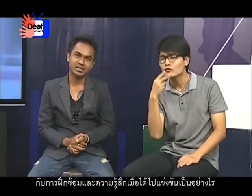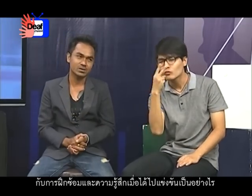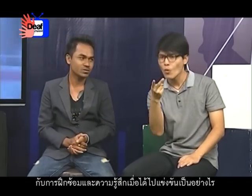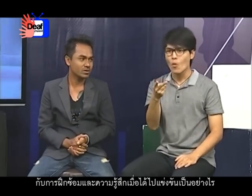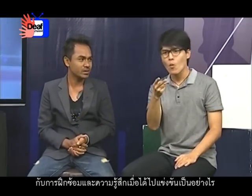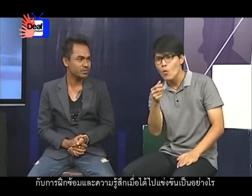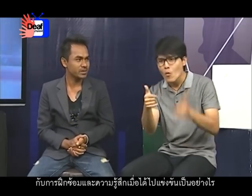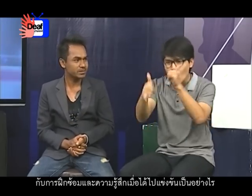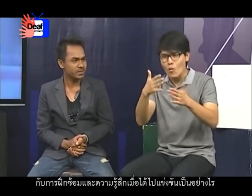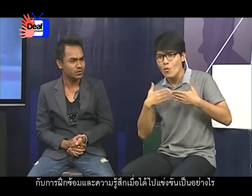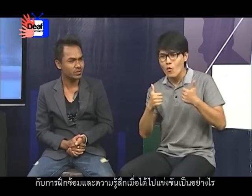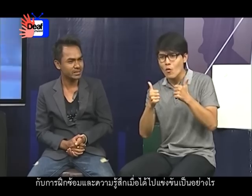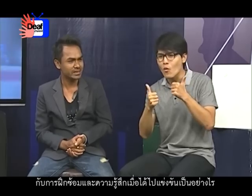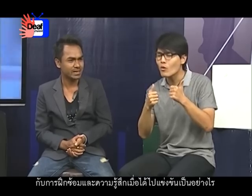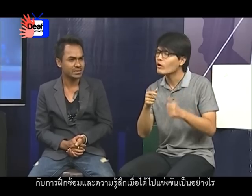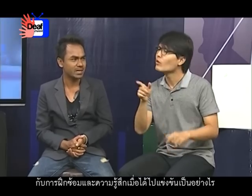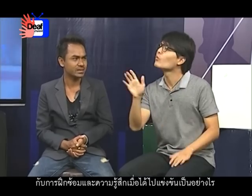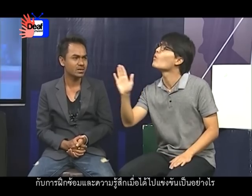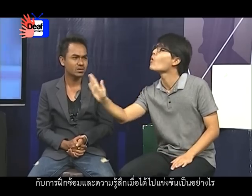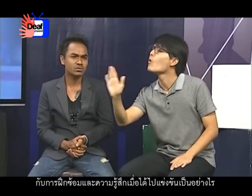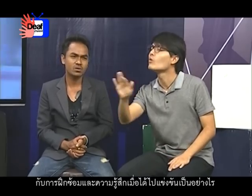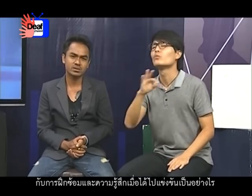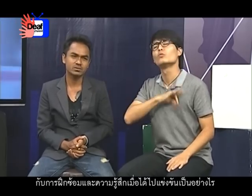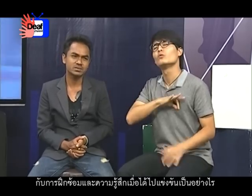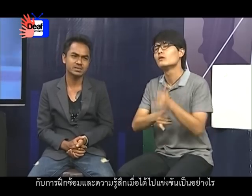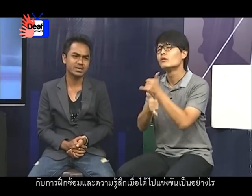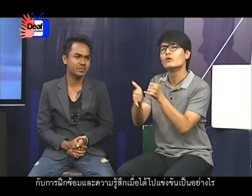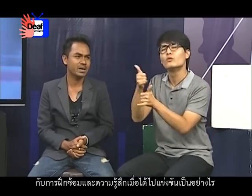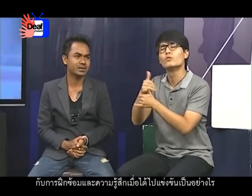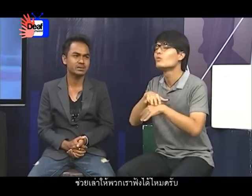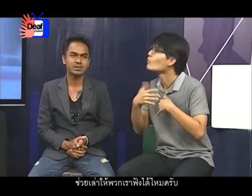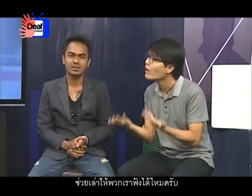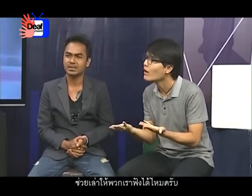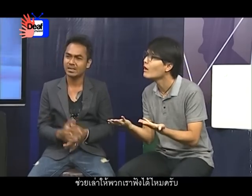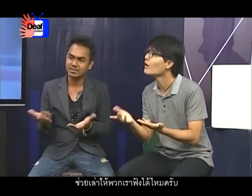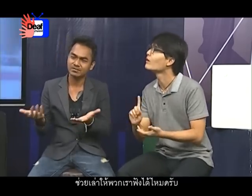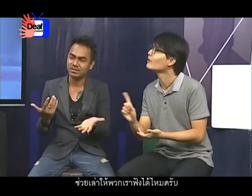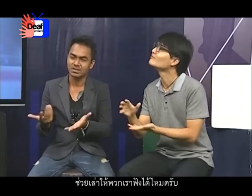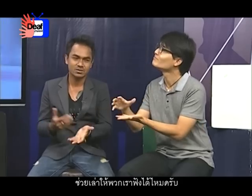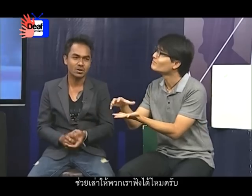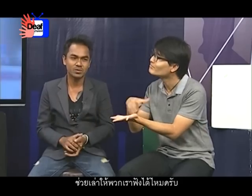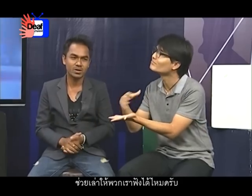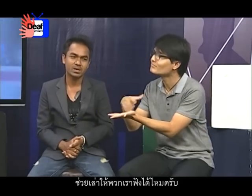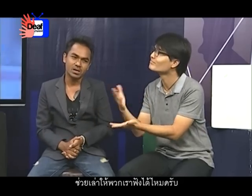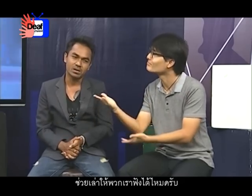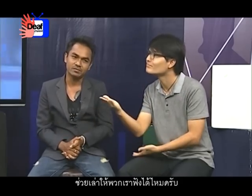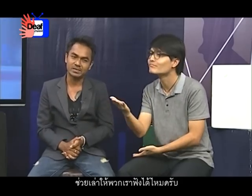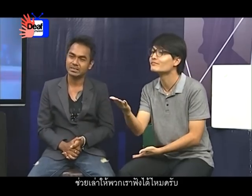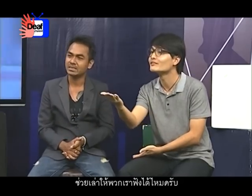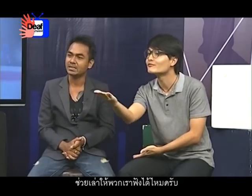ซ้อมนะครับแล้วก็ความรู้สึกเมื่อได้ไปแข่งขันนะครับว่ารู้สึกเป็นยังไงช่วยเล่าให้กับพวกเราฟังหน่อยได้ไหมครับ